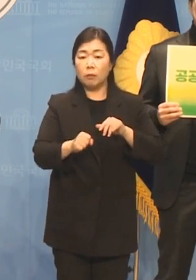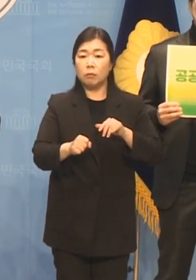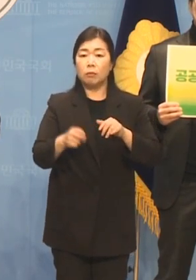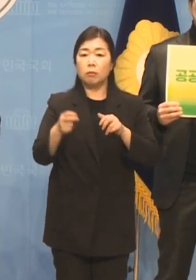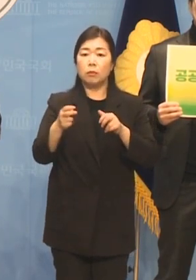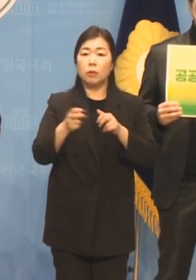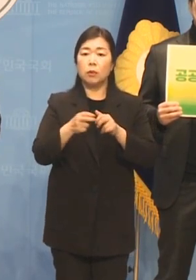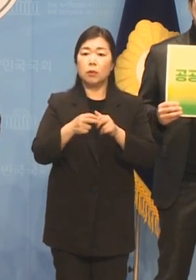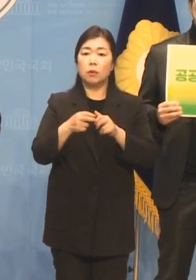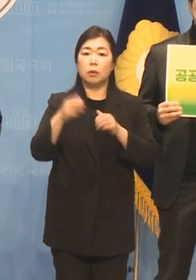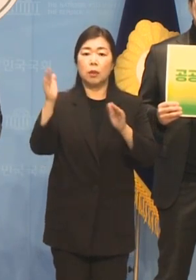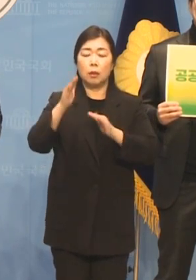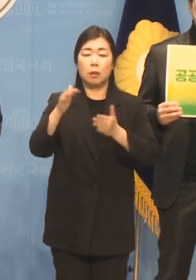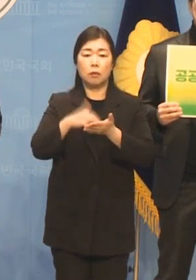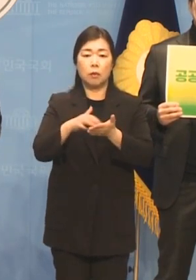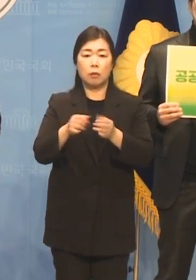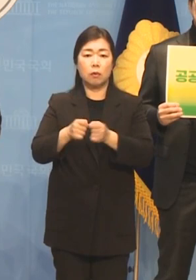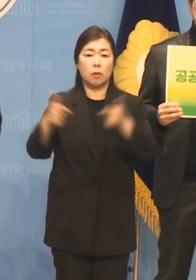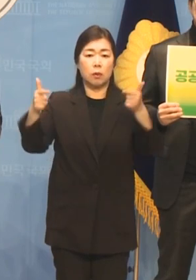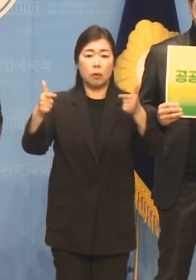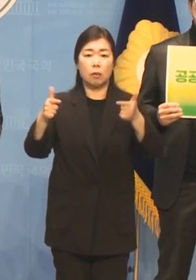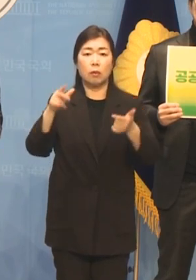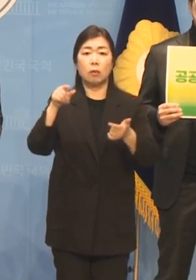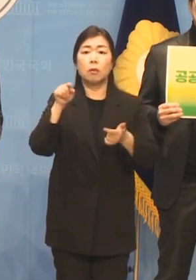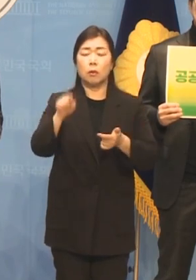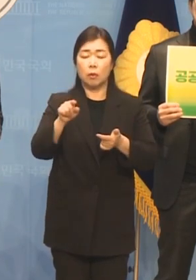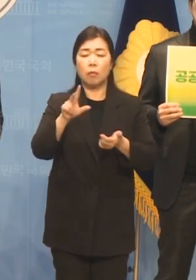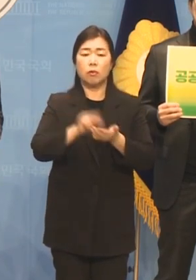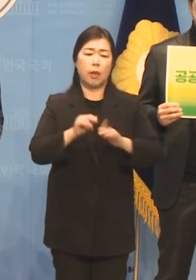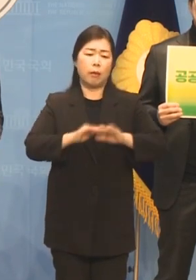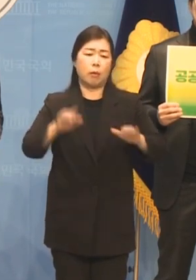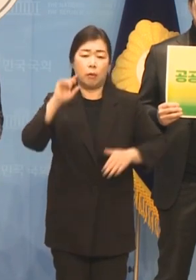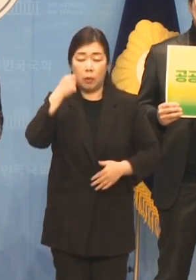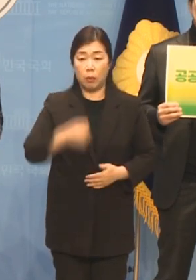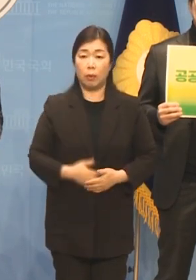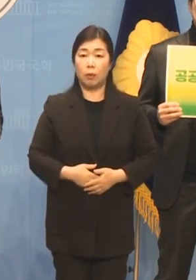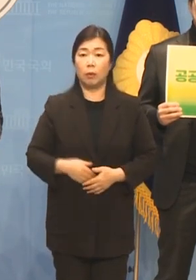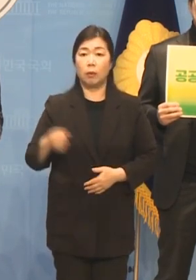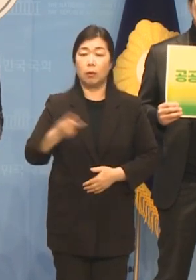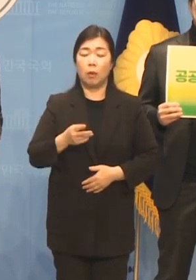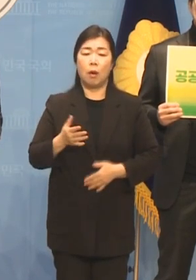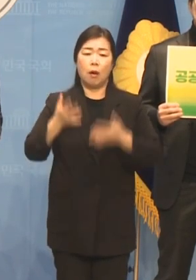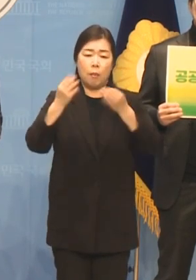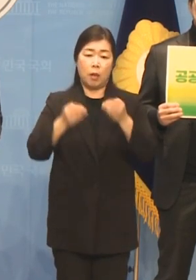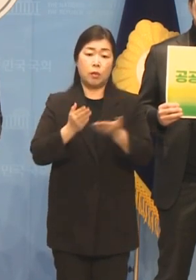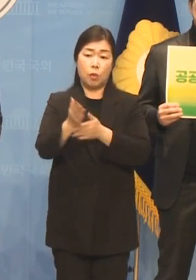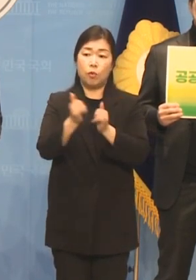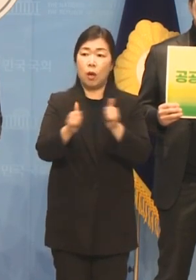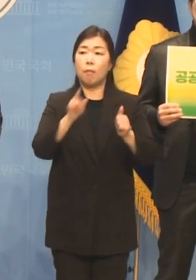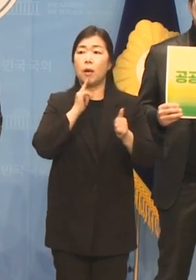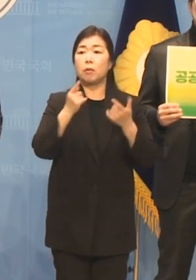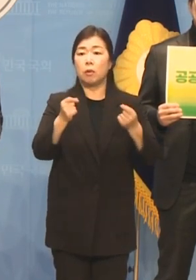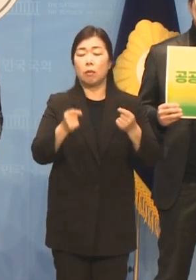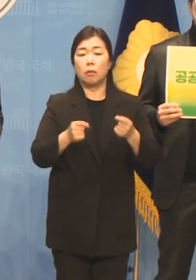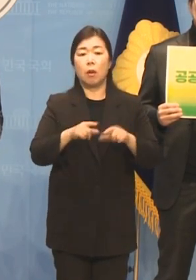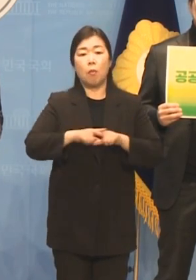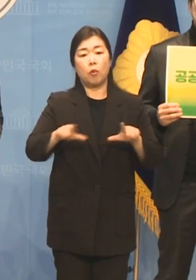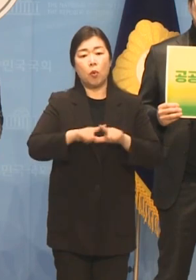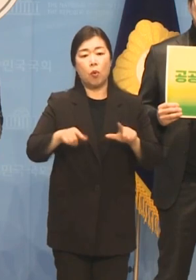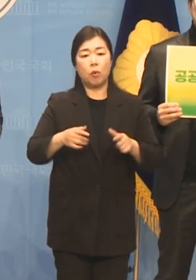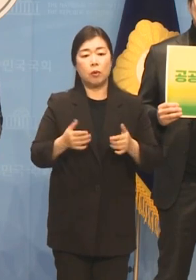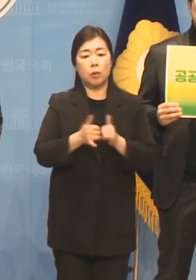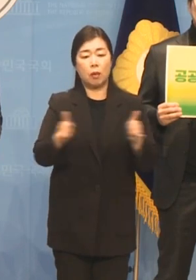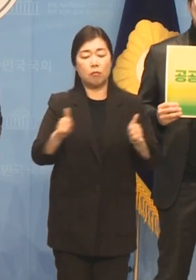증언으로는 문제를 제대로 해결할 수 없습니다. 그리고 많은 전문가들이 지적하고 있듯이 단순 인력